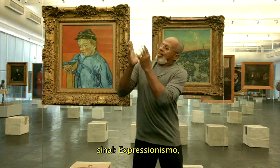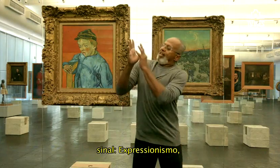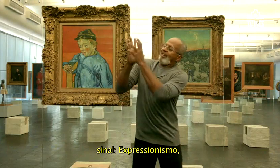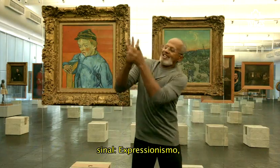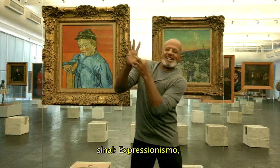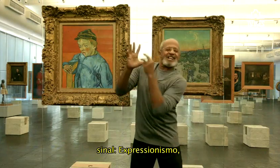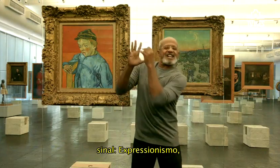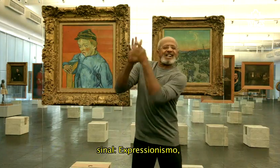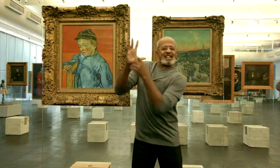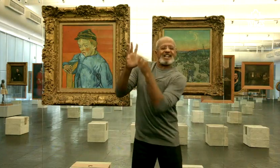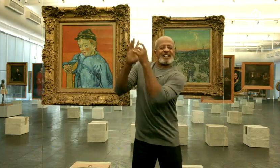expressionismo.